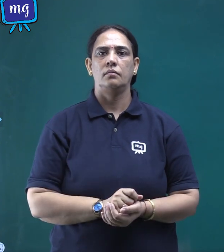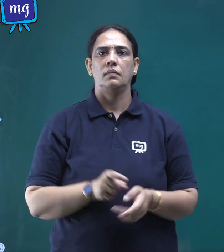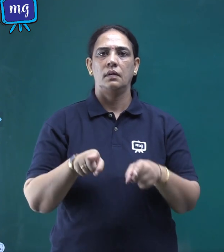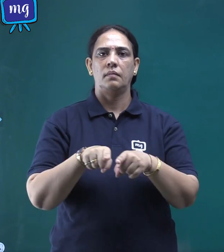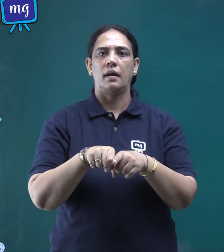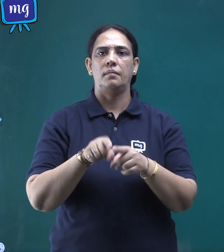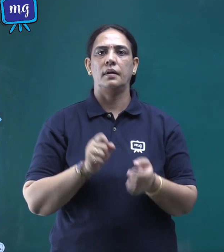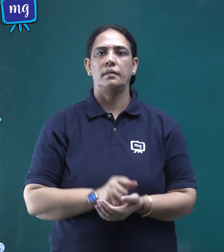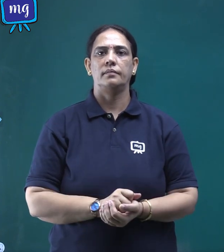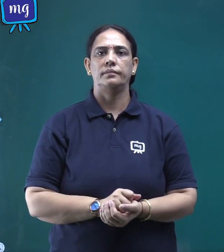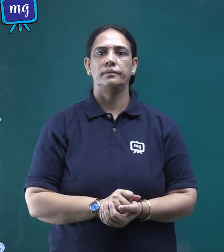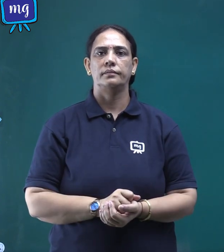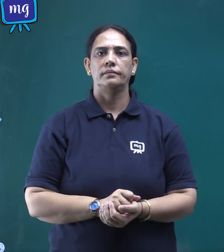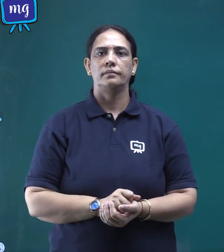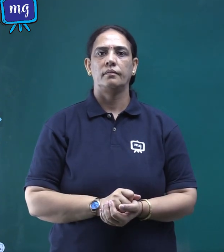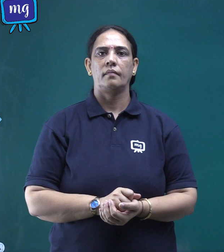बराबर